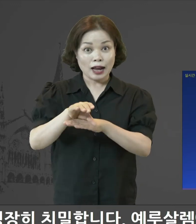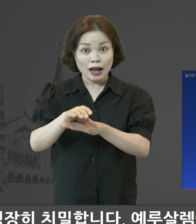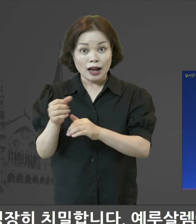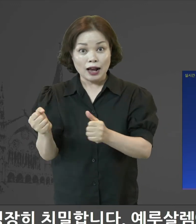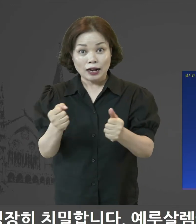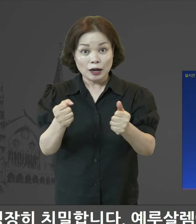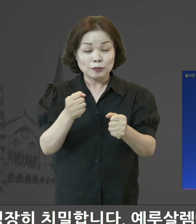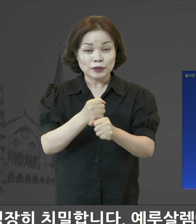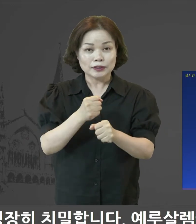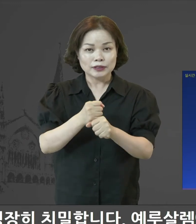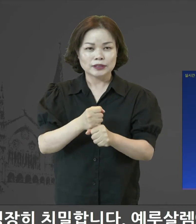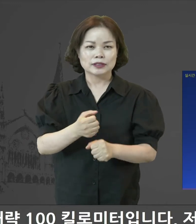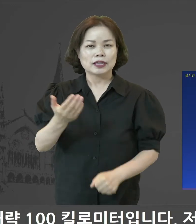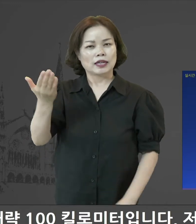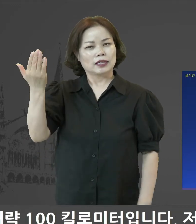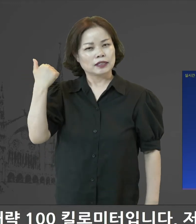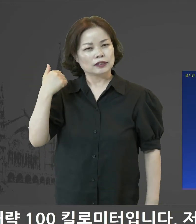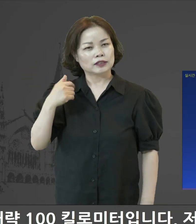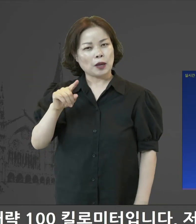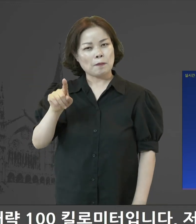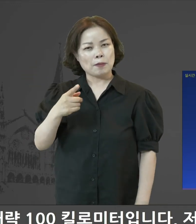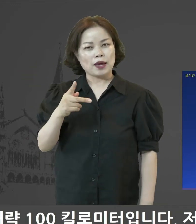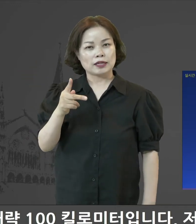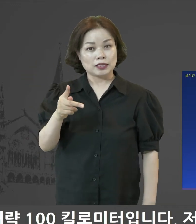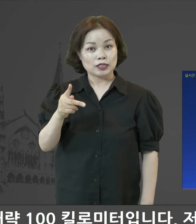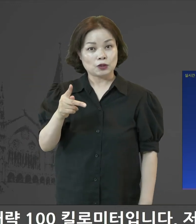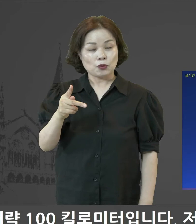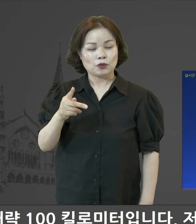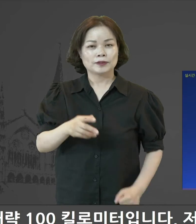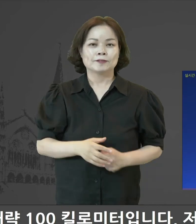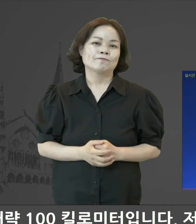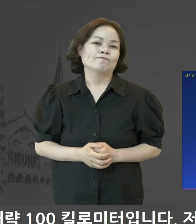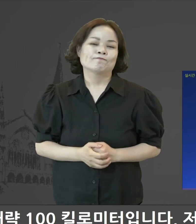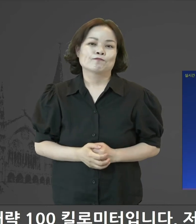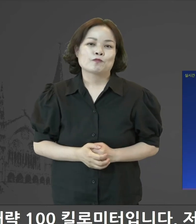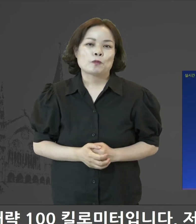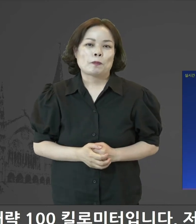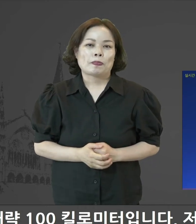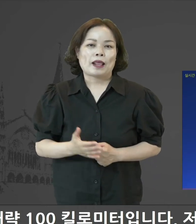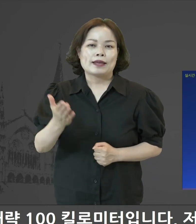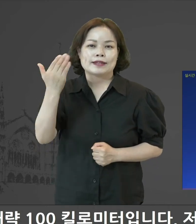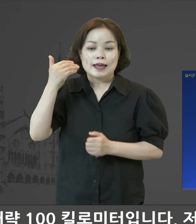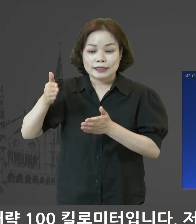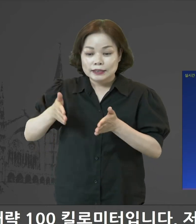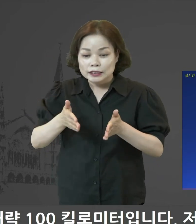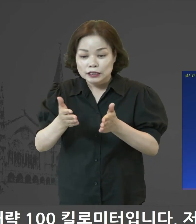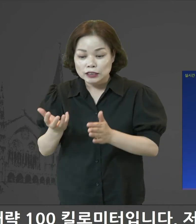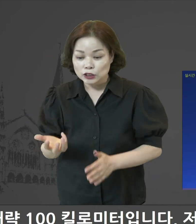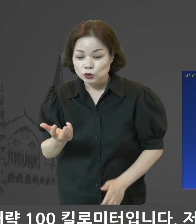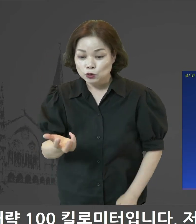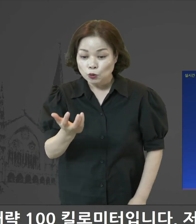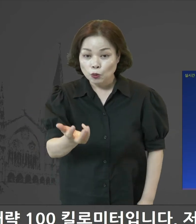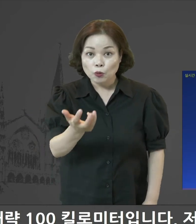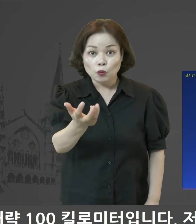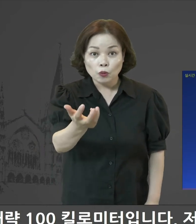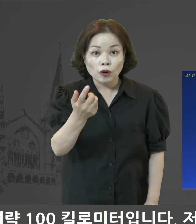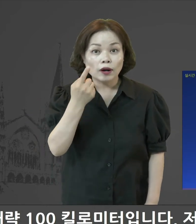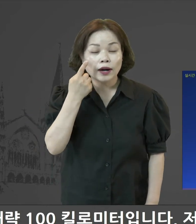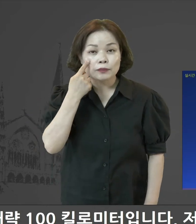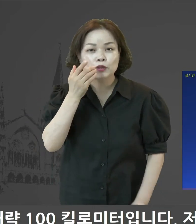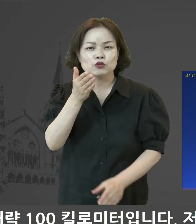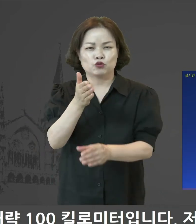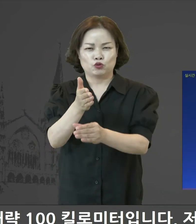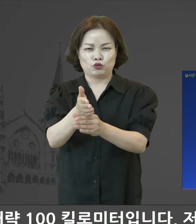이렇게 이동해 봤어요. 한 100km 되는 길인데, 이게 이제 그 옛 길로 이렇게 이동하다 보면 그